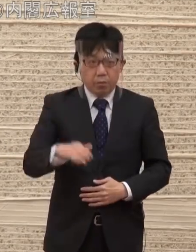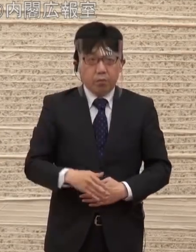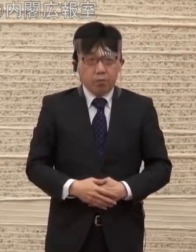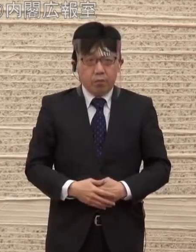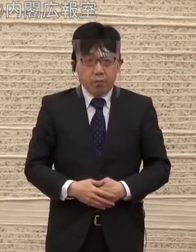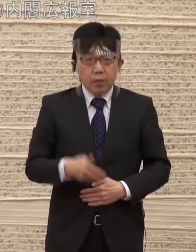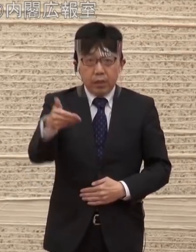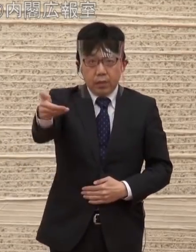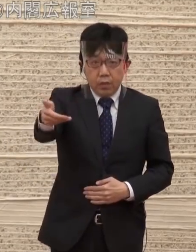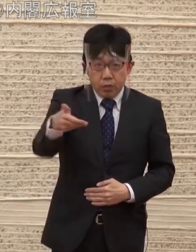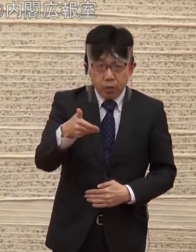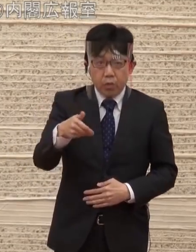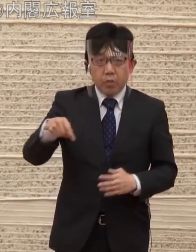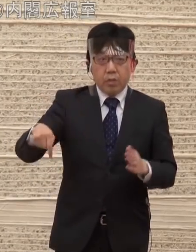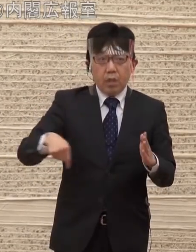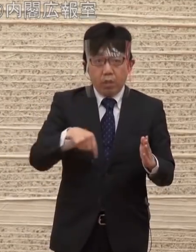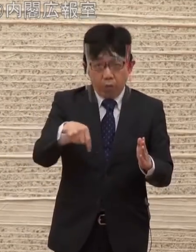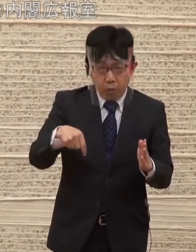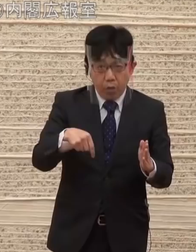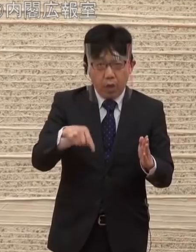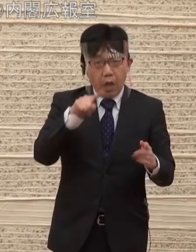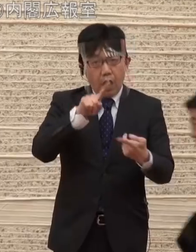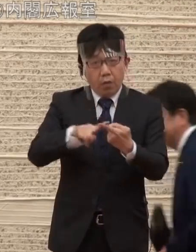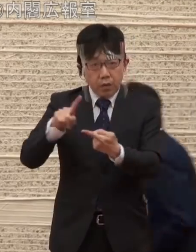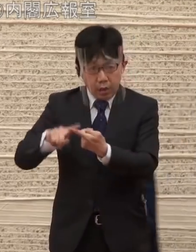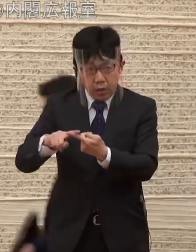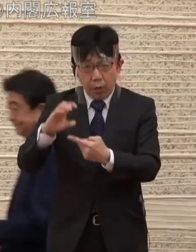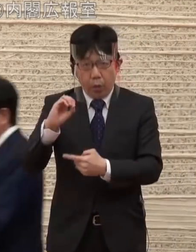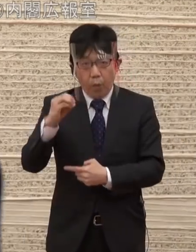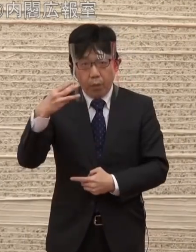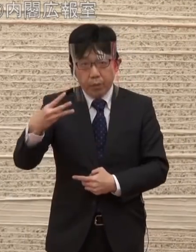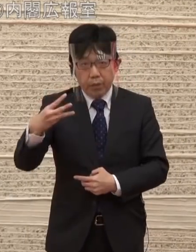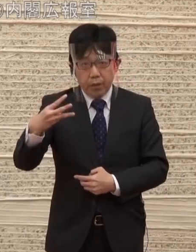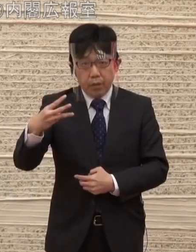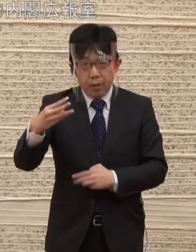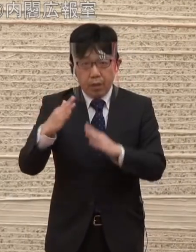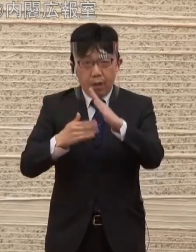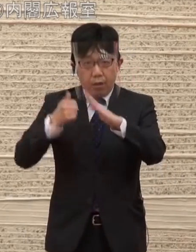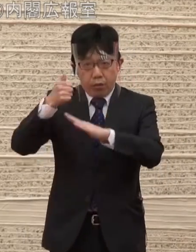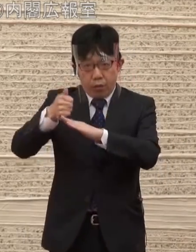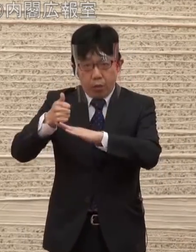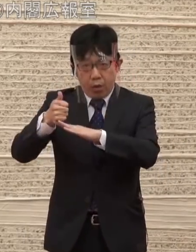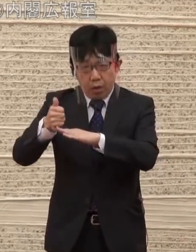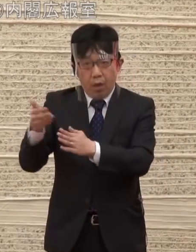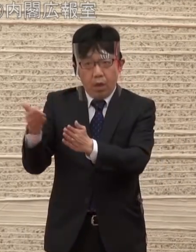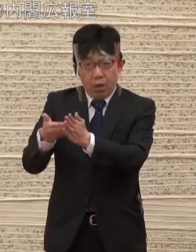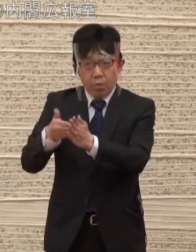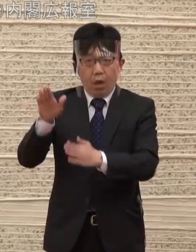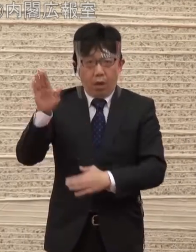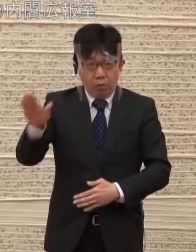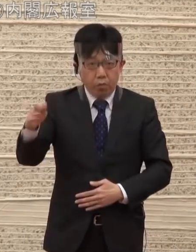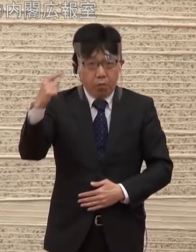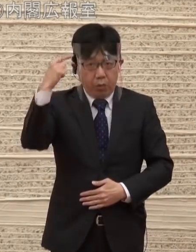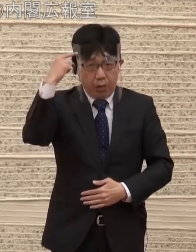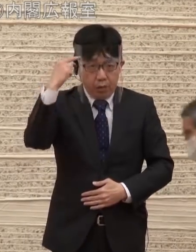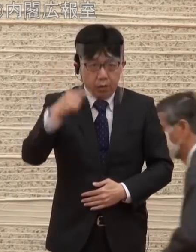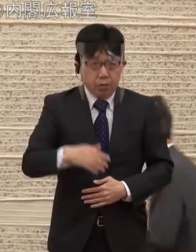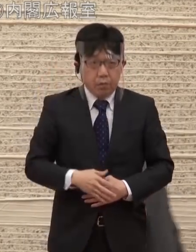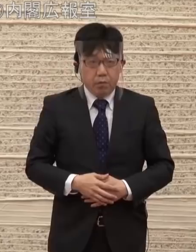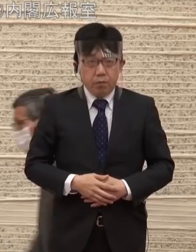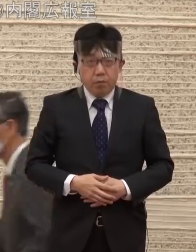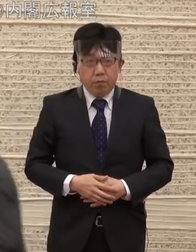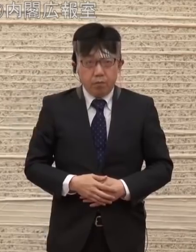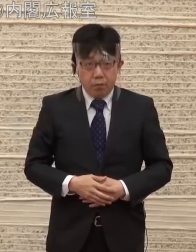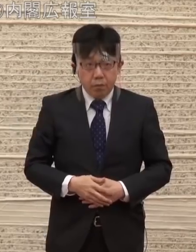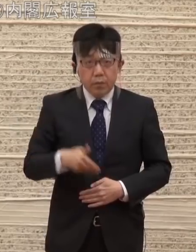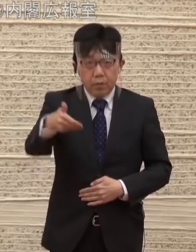質問の内容りましては臣会長から説明をいただくこともございますのでご了解をお願いしたいと思います質問